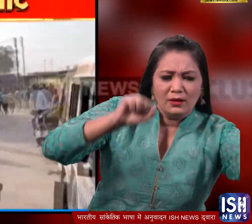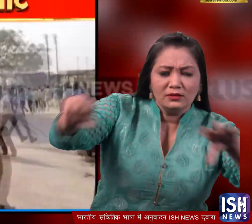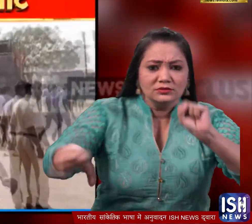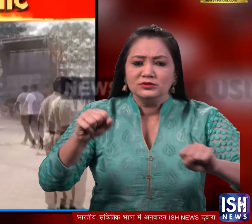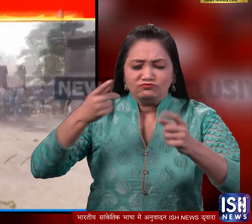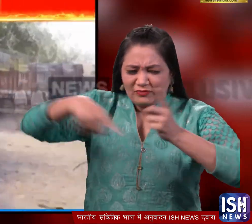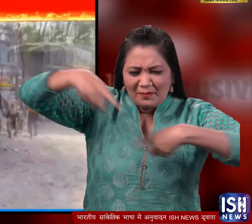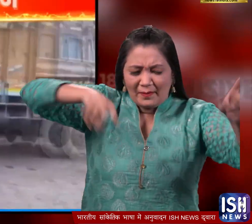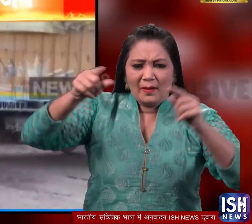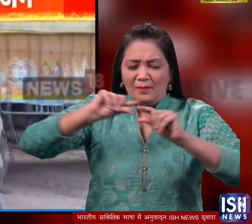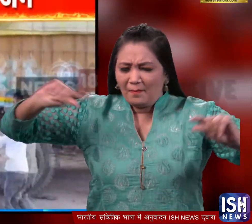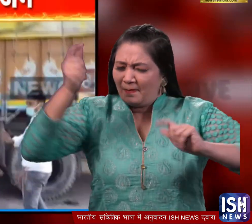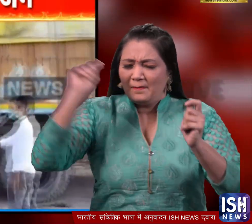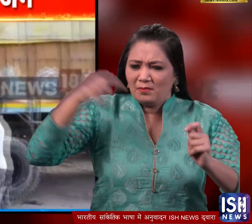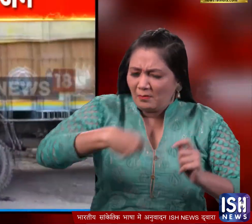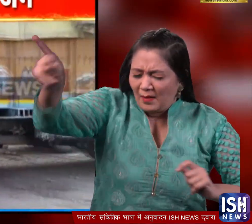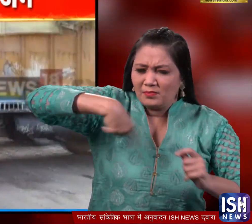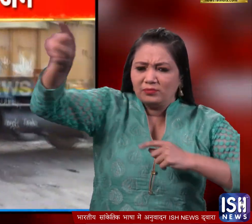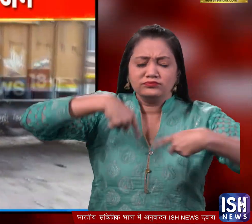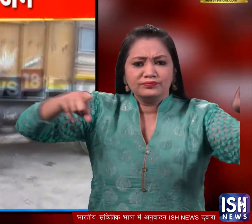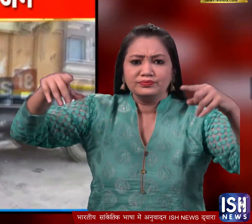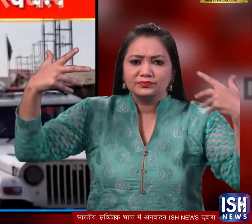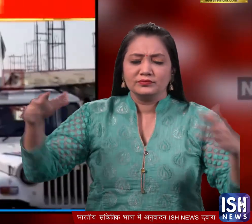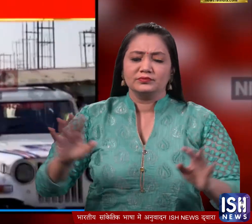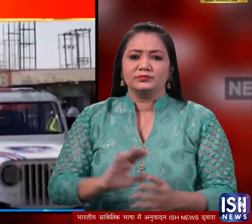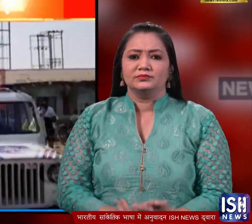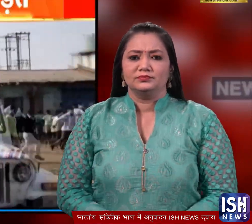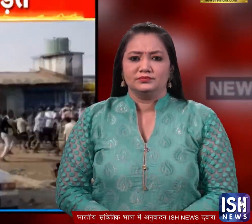करने वाले लोगों को भगाया, तब जाकर हालात पर काबू पाया जा सका।